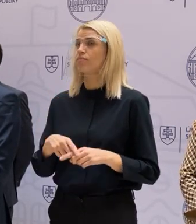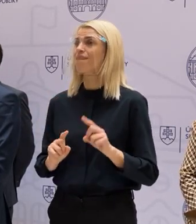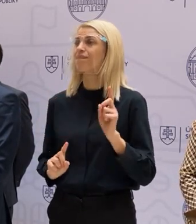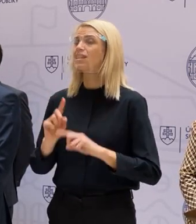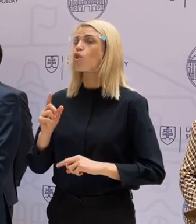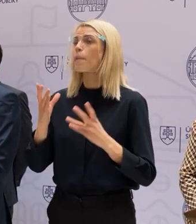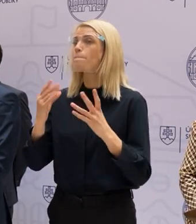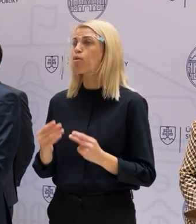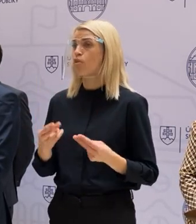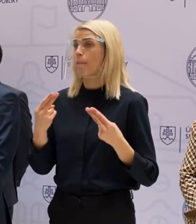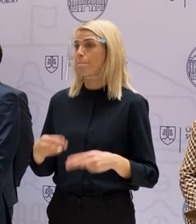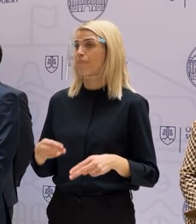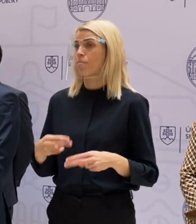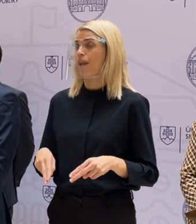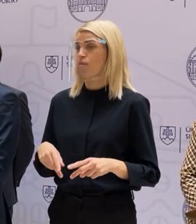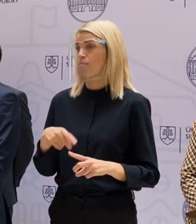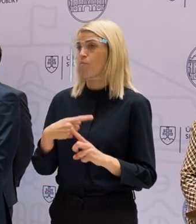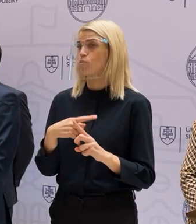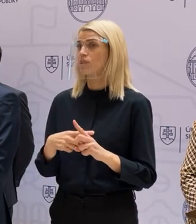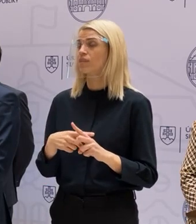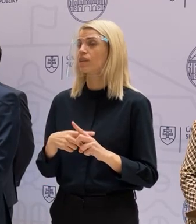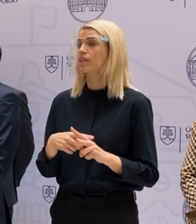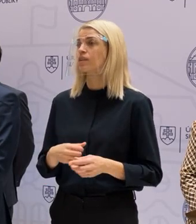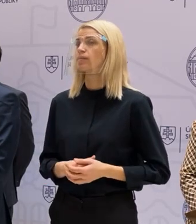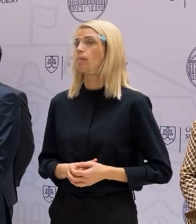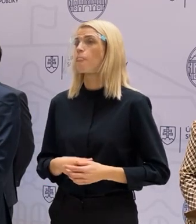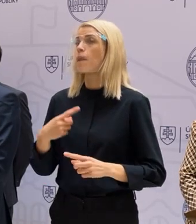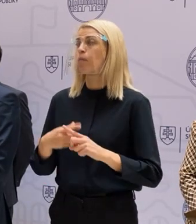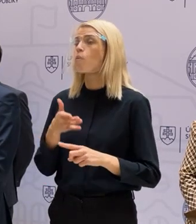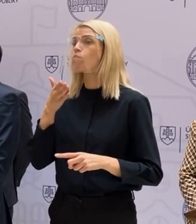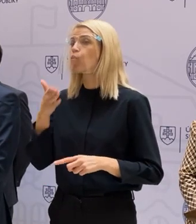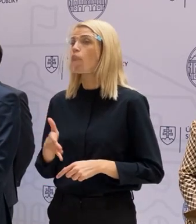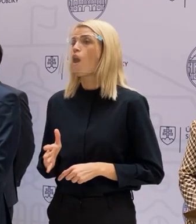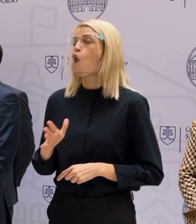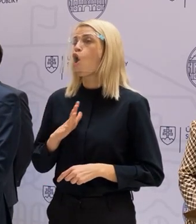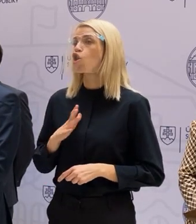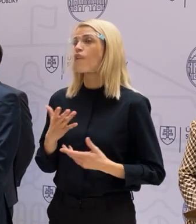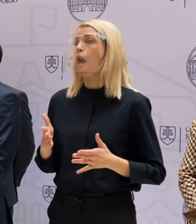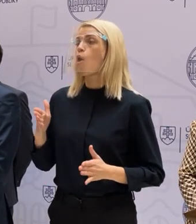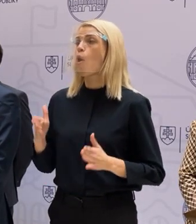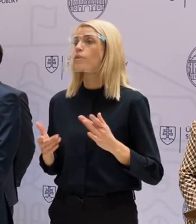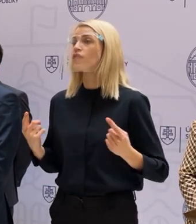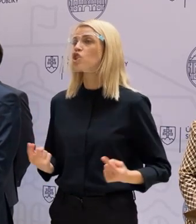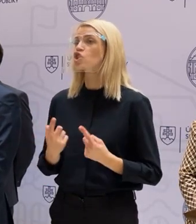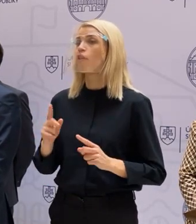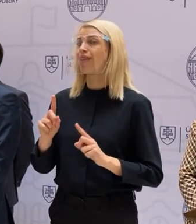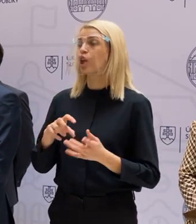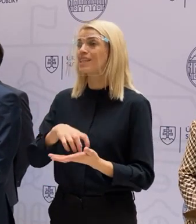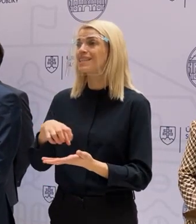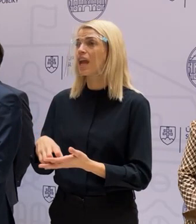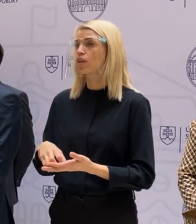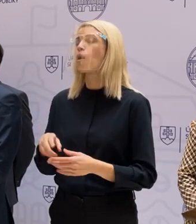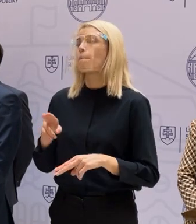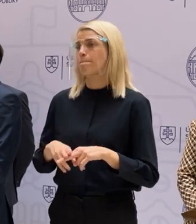vysoký počet prípadov a bude to ohrozovať alebo obmedzovať činnosť v niektorých sektoroch, tak k tomu